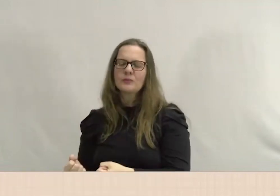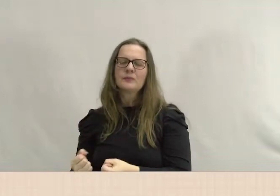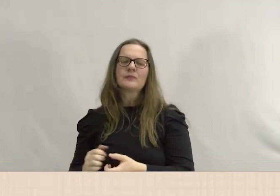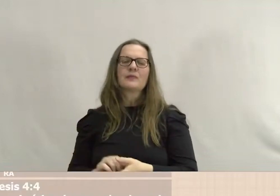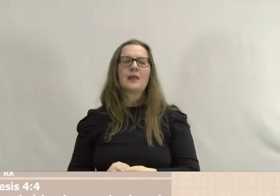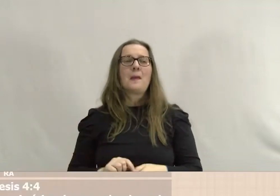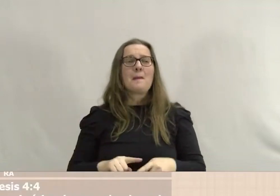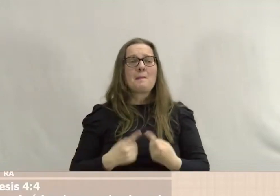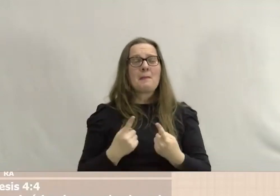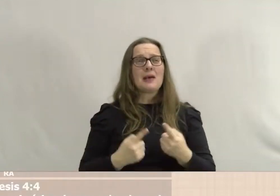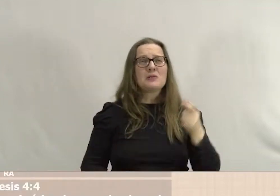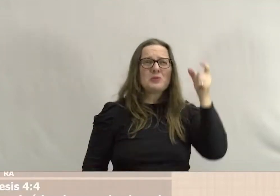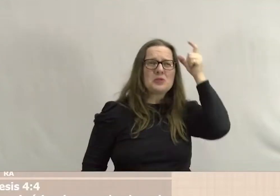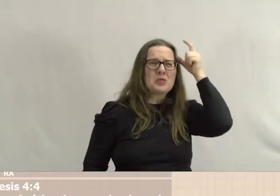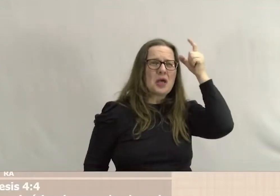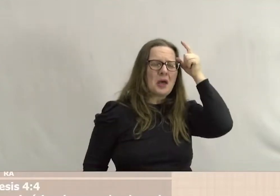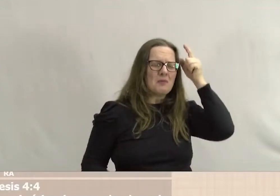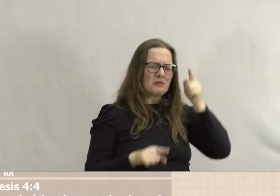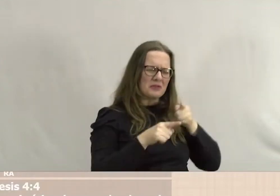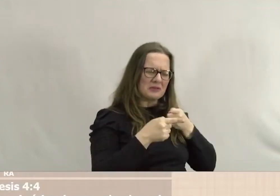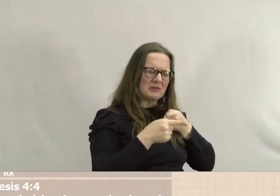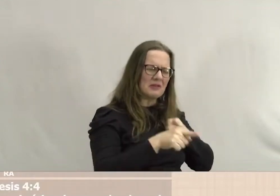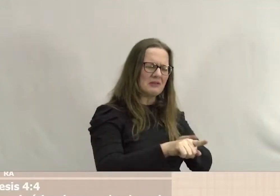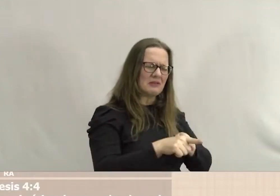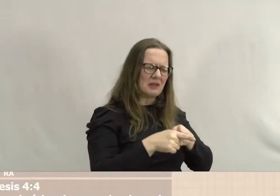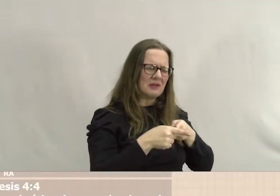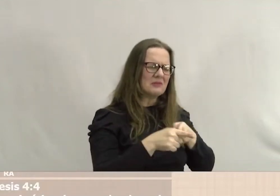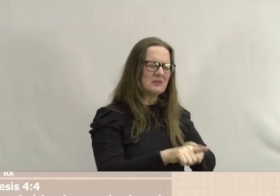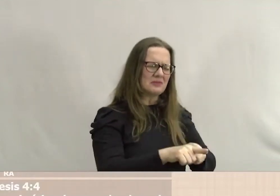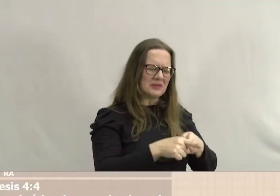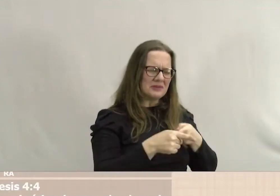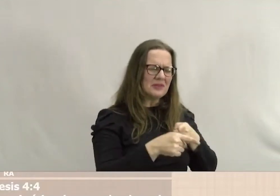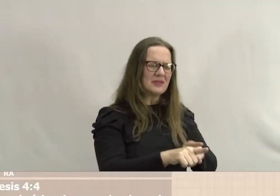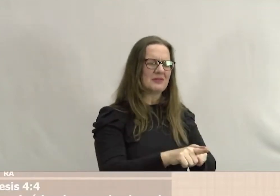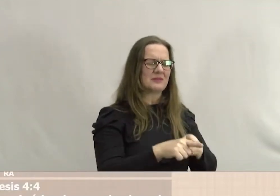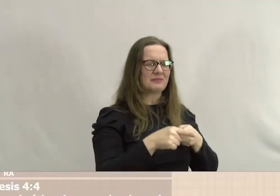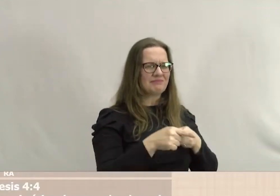Aí o diabo começou a trabalhar no coração de Caim.